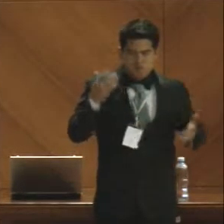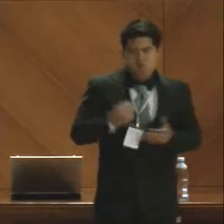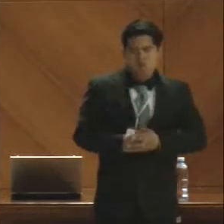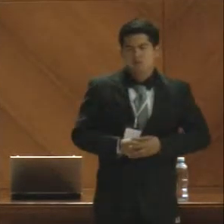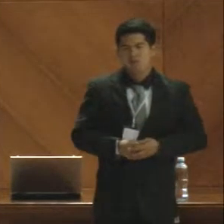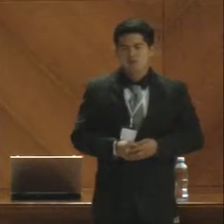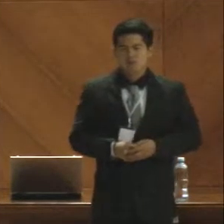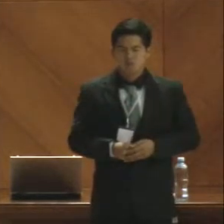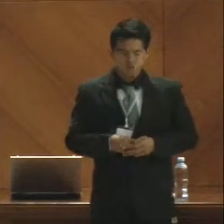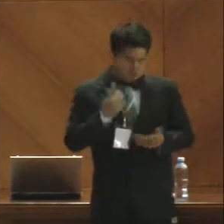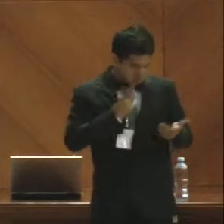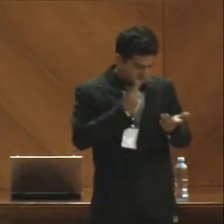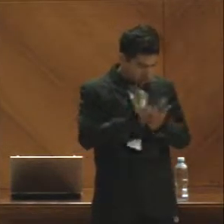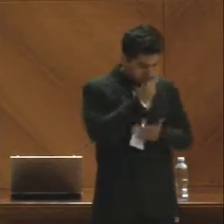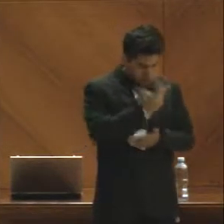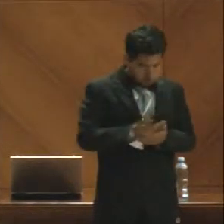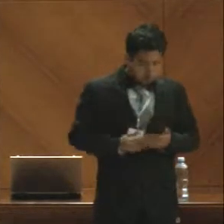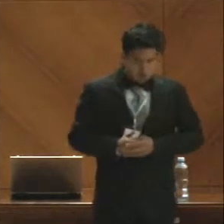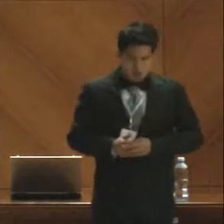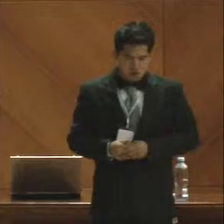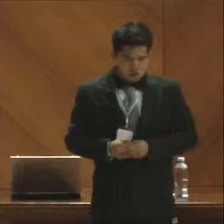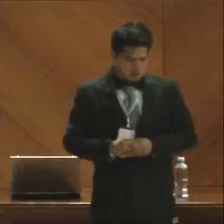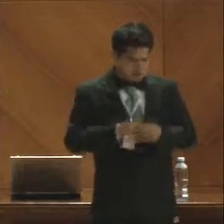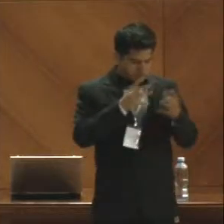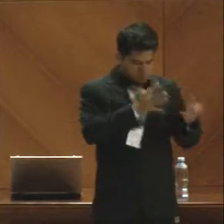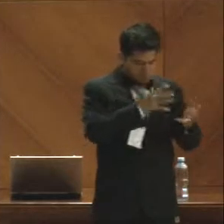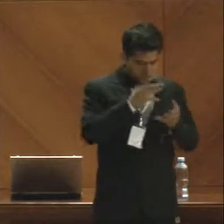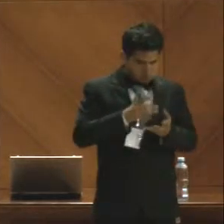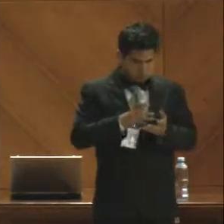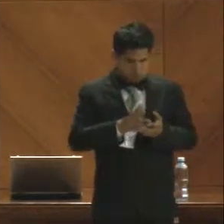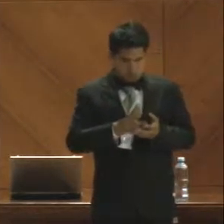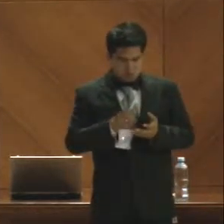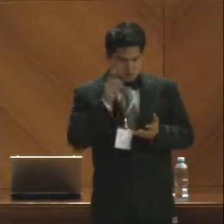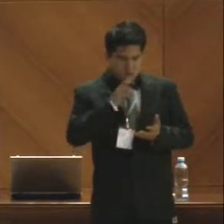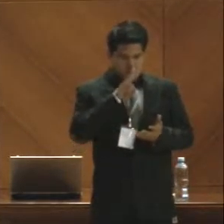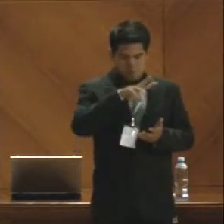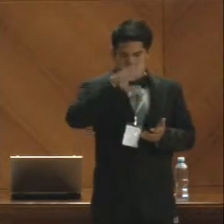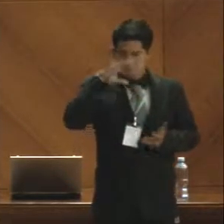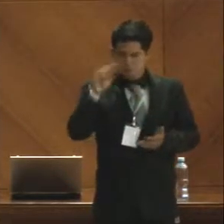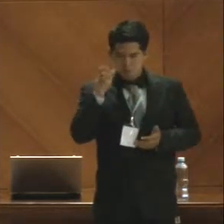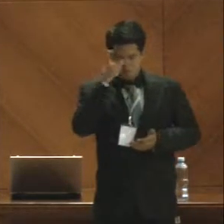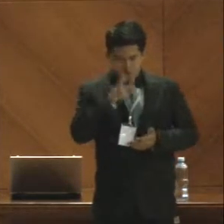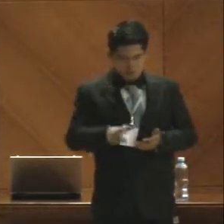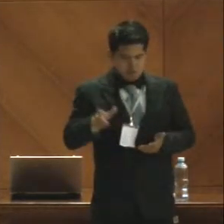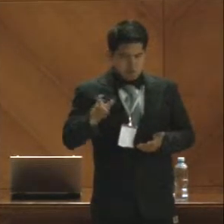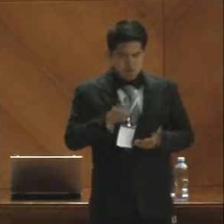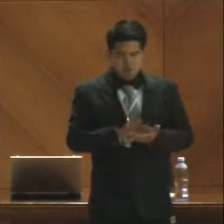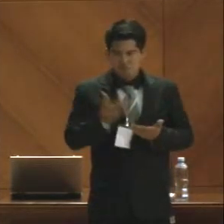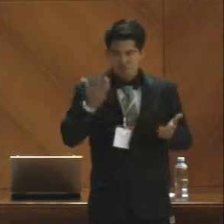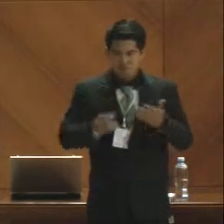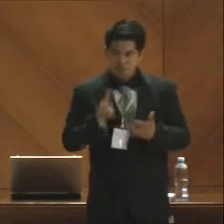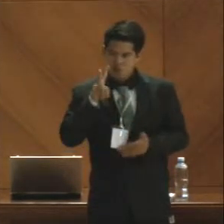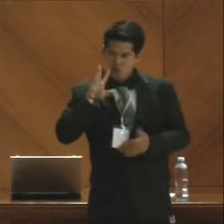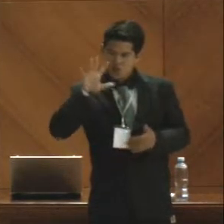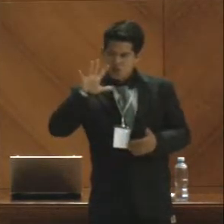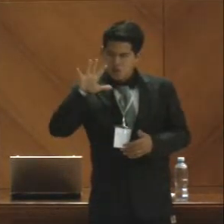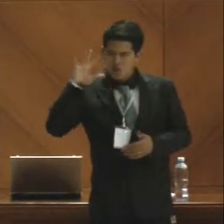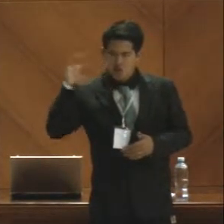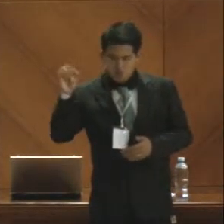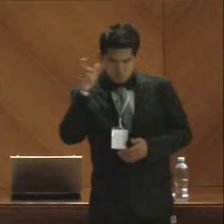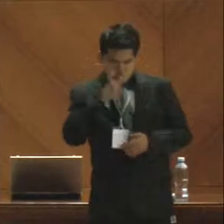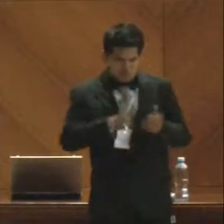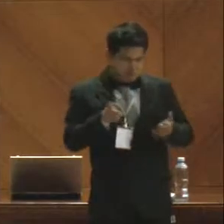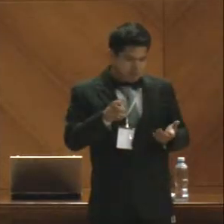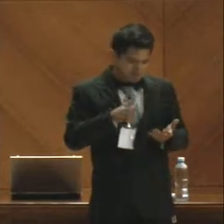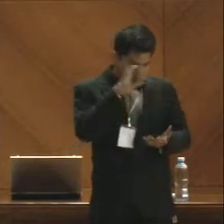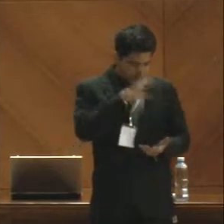compran un aparato y dicen, ese aparato funciona para 20 personas. Pero si yo quiero para 50, yo tengo que pagar más. Y